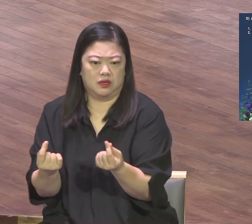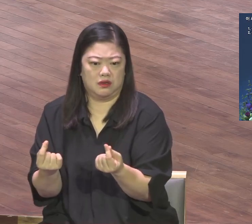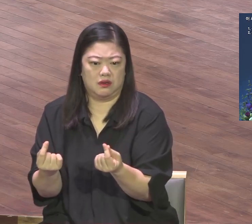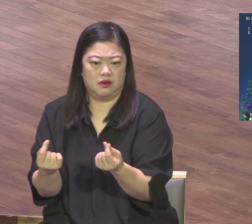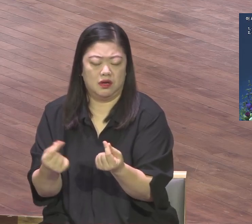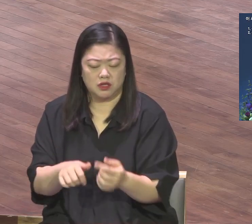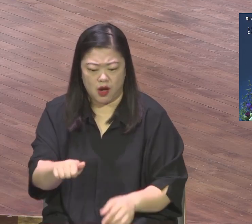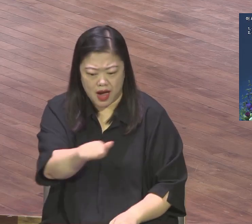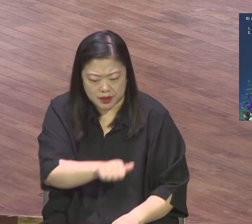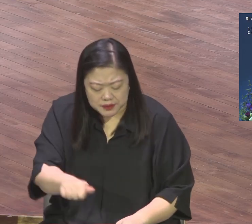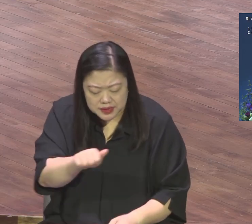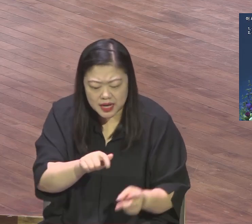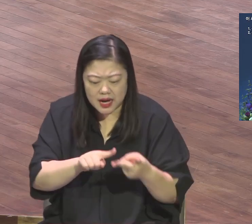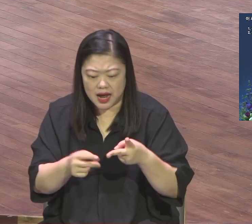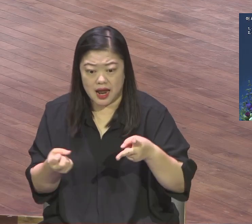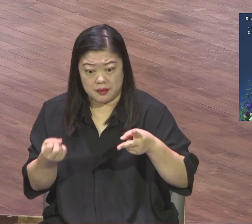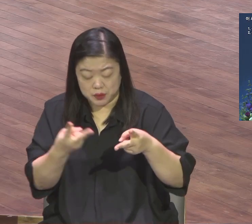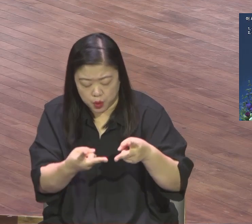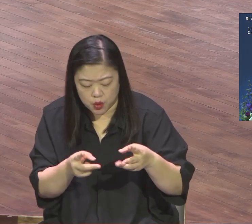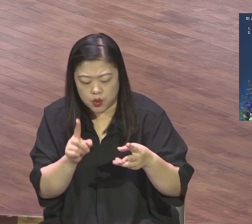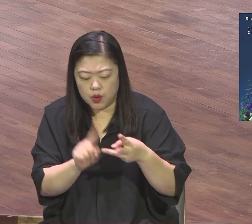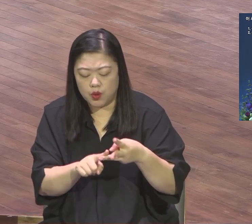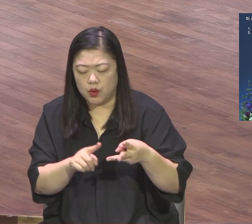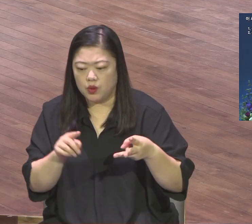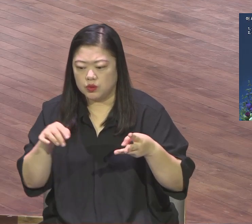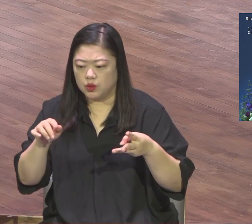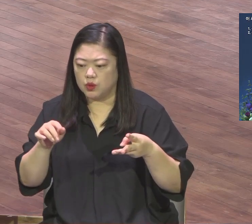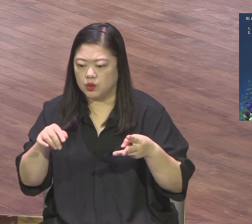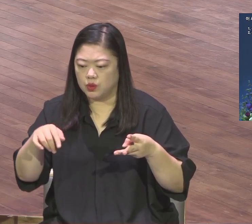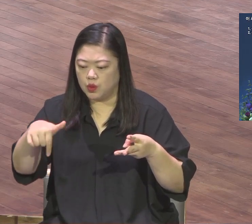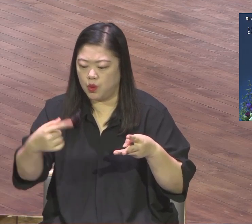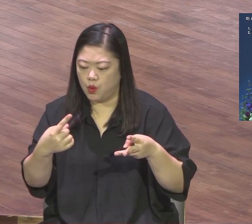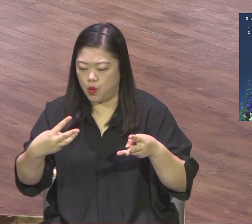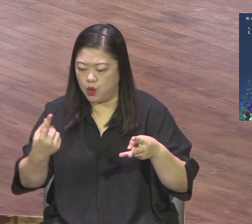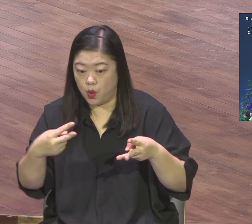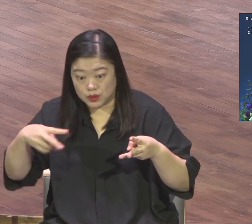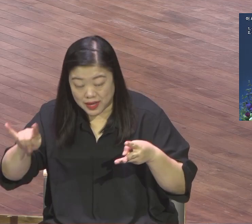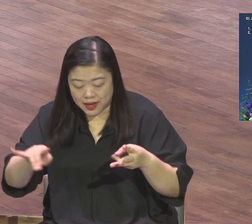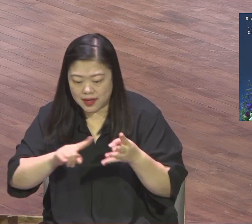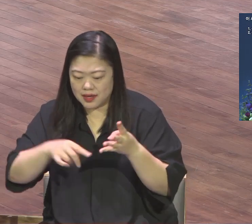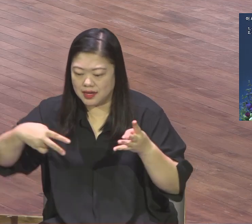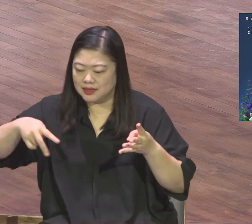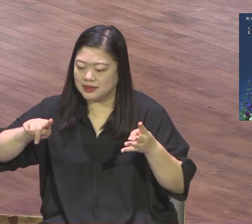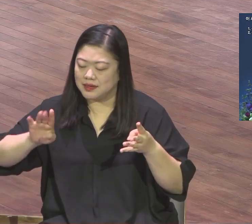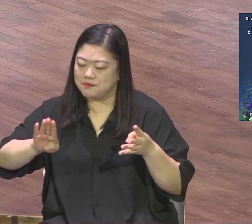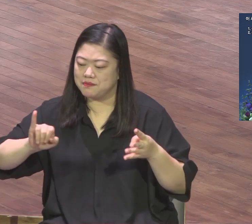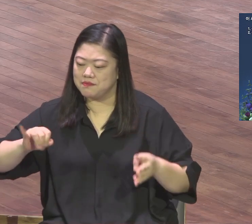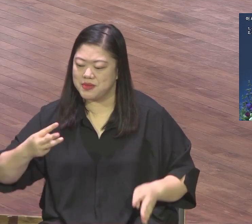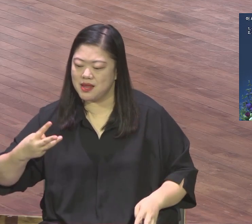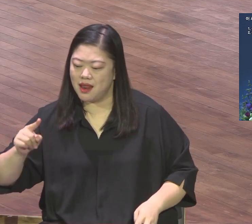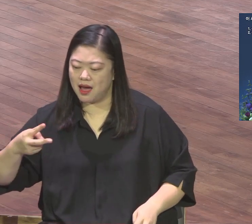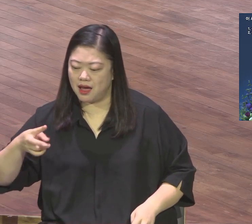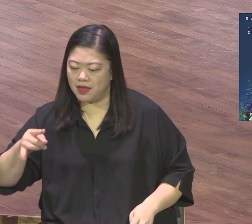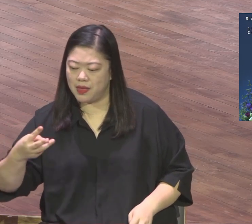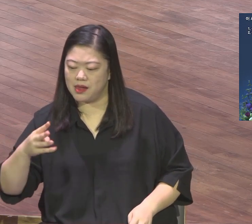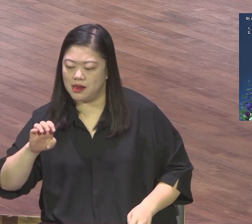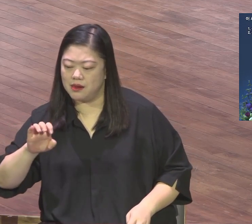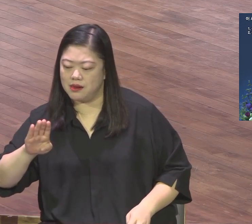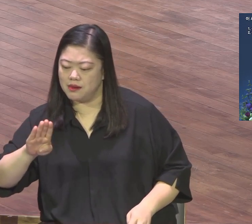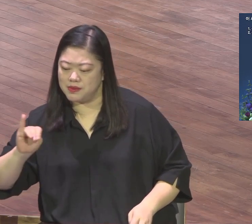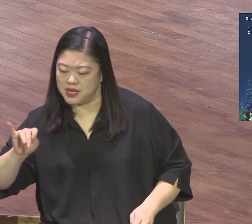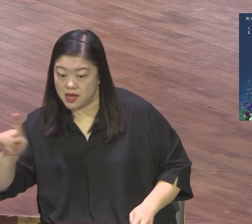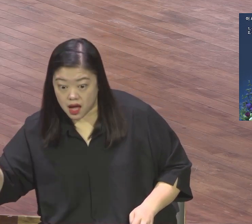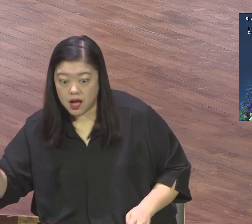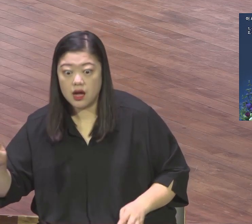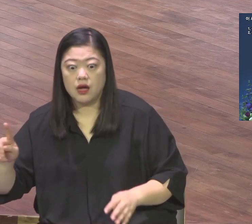교회 에베소, 라오디기아, 스마나, 버가모, 루디아, 루아디라, 사대, 빌라델비아 이 교회들이 이때 다 세워졌어요.